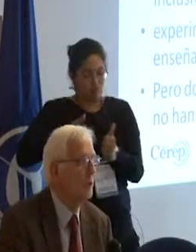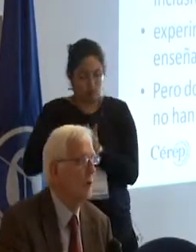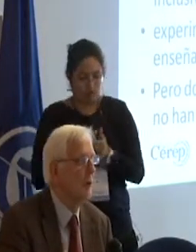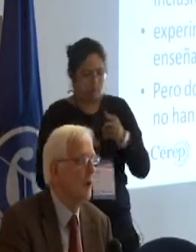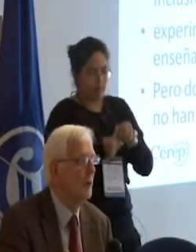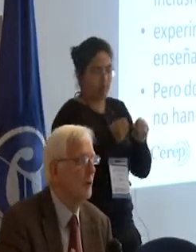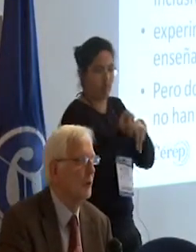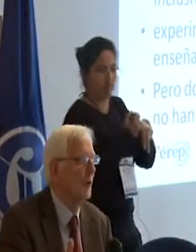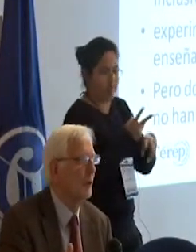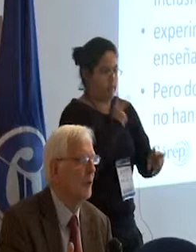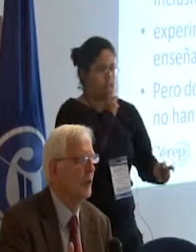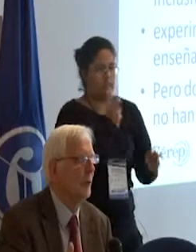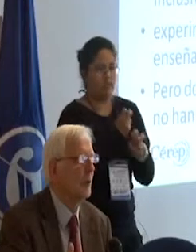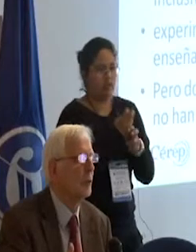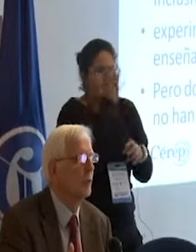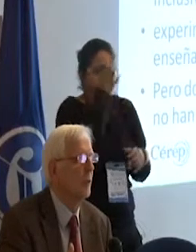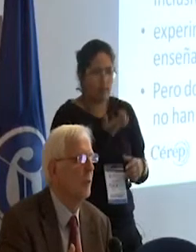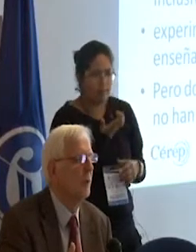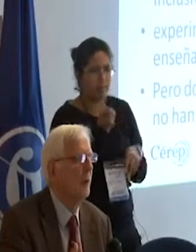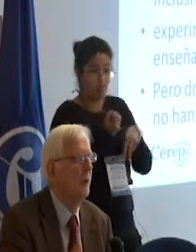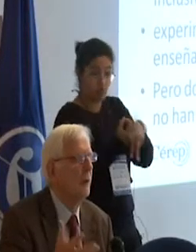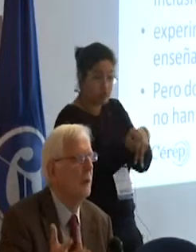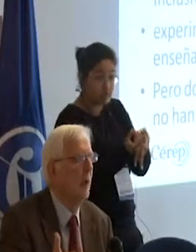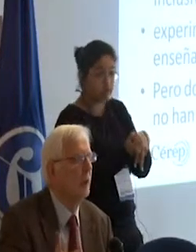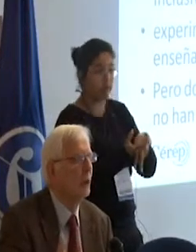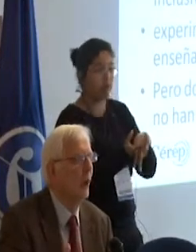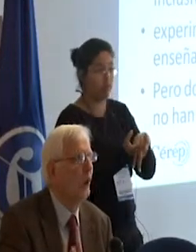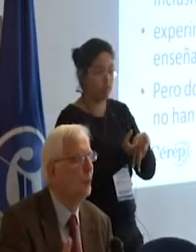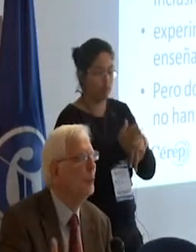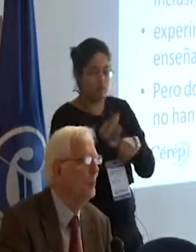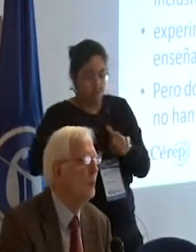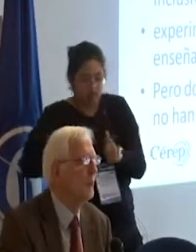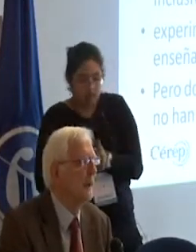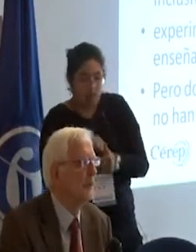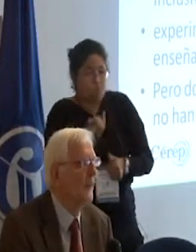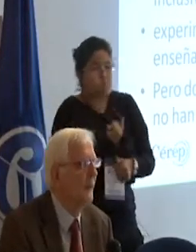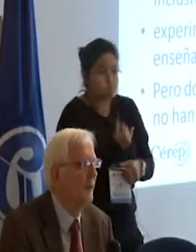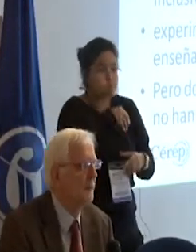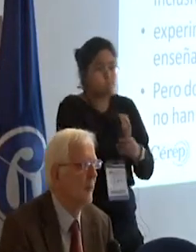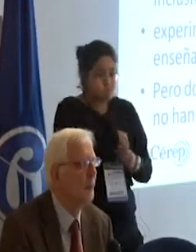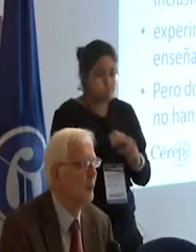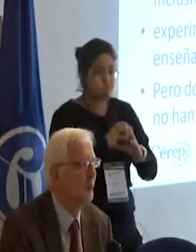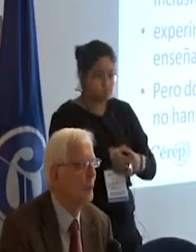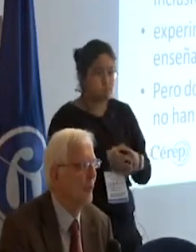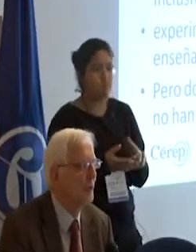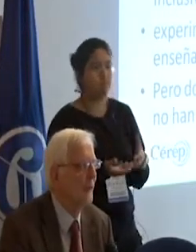Porque un docente y un auxiliar,